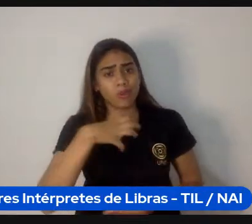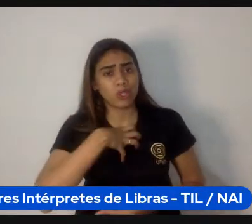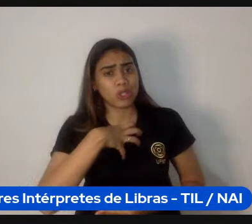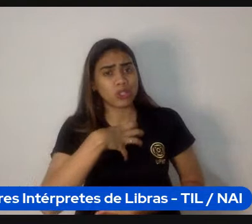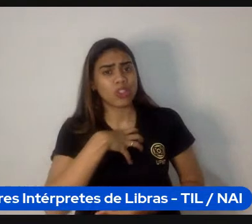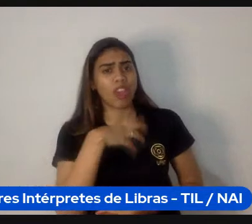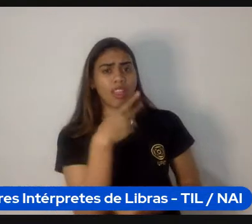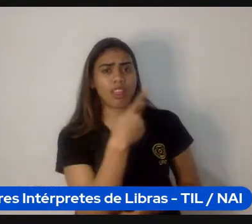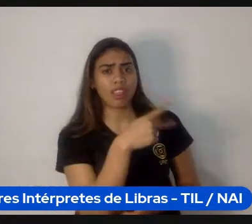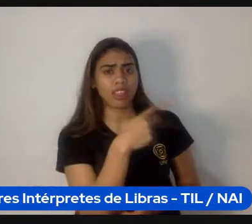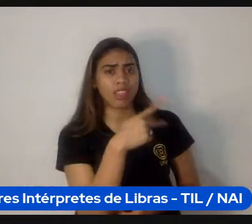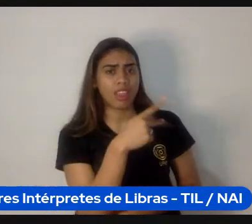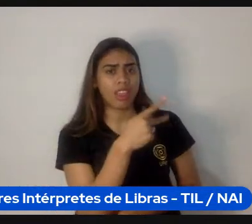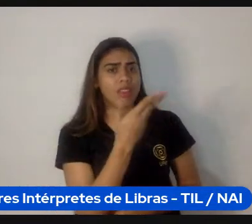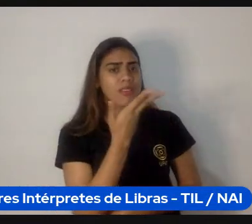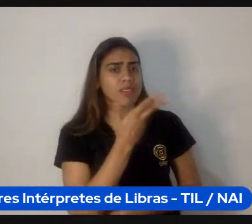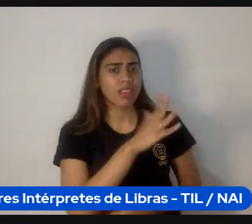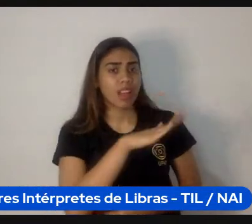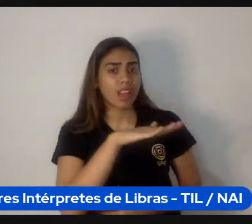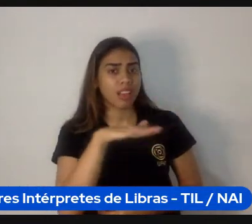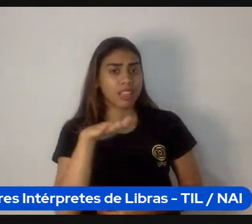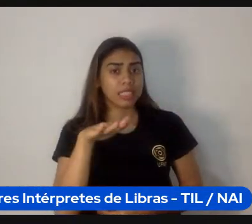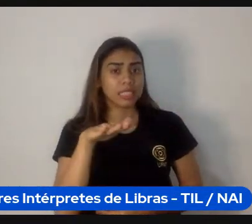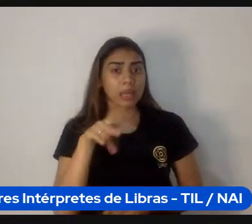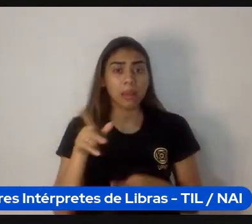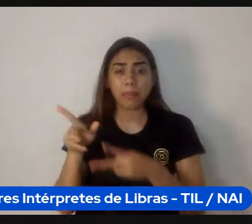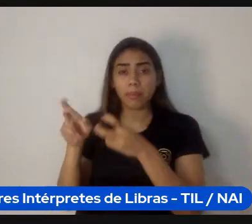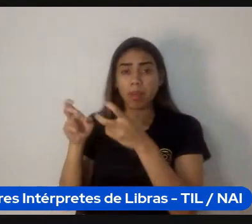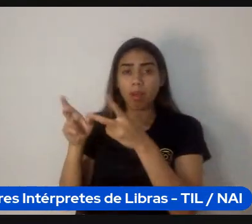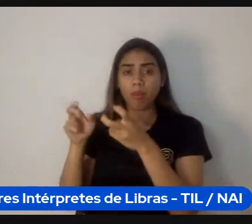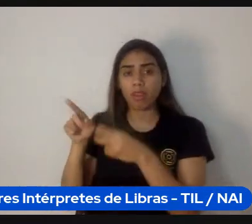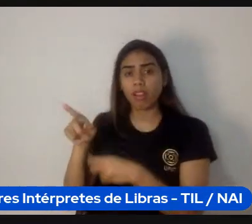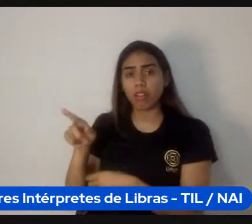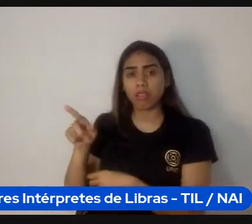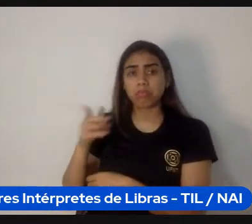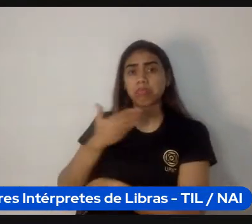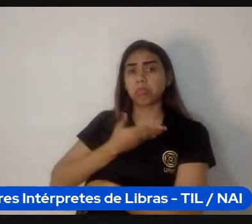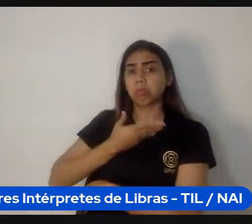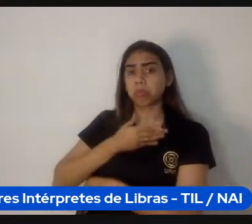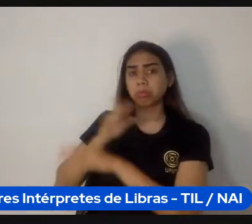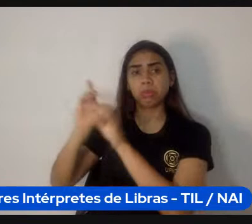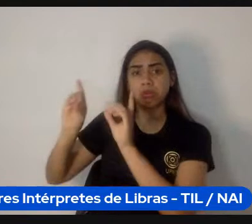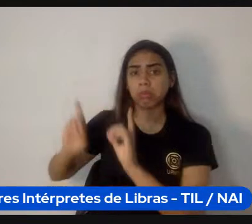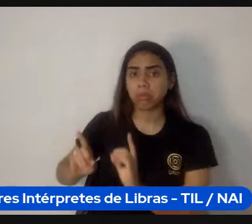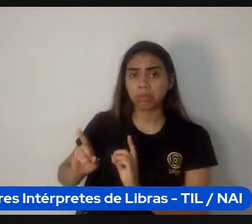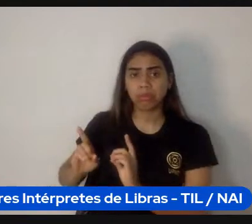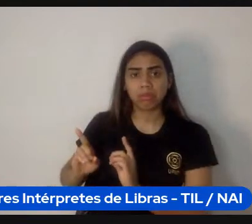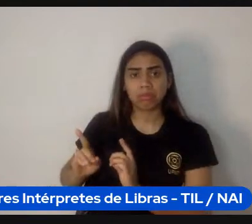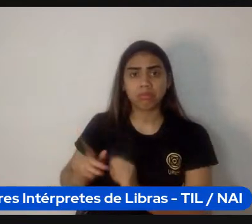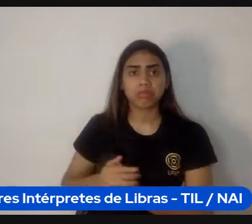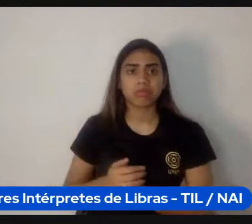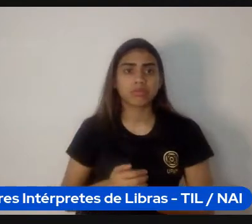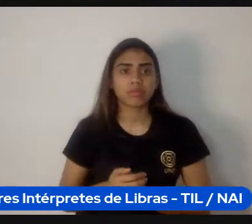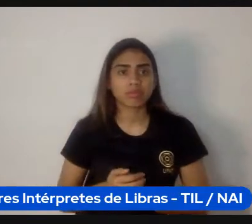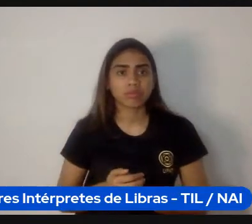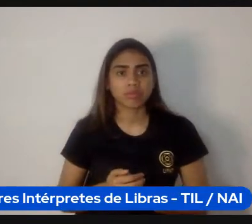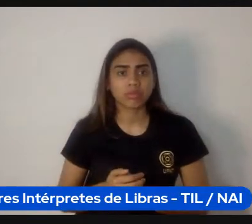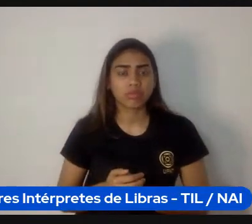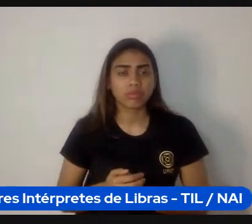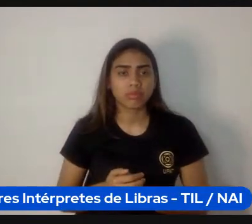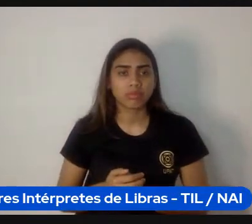perceber, e à medida que está ali, como qualquer outro sujeito, o primeiro contato sempre tem